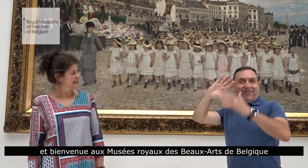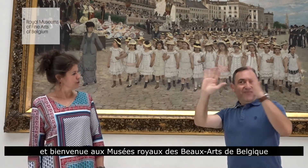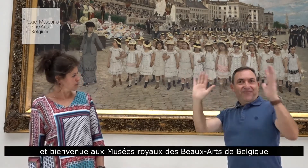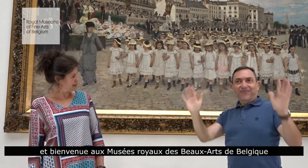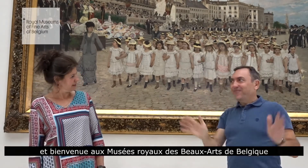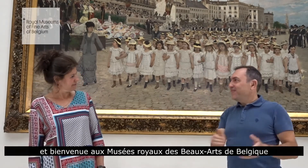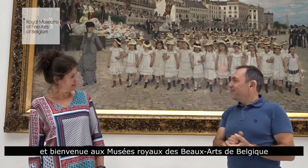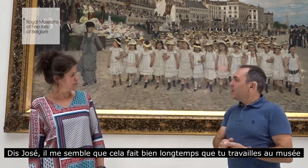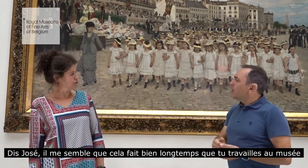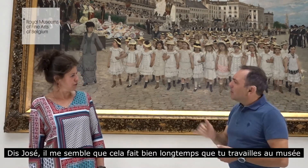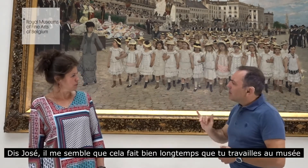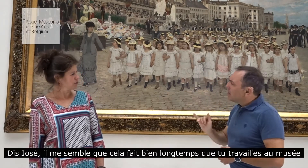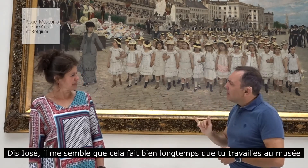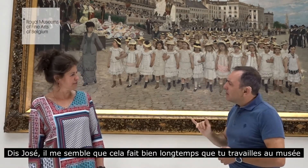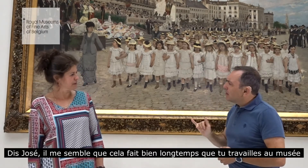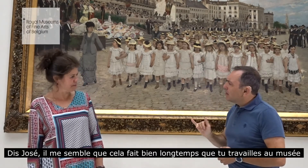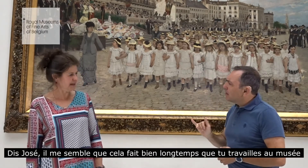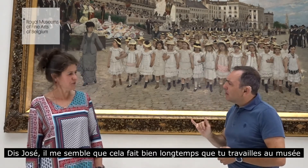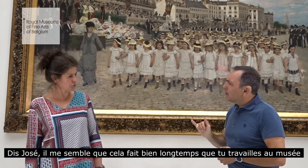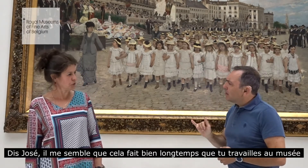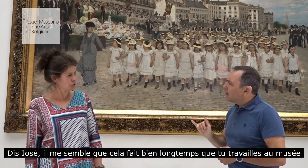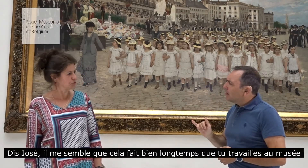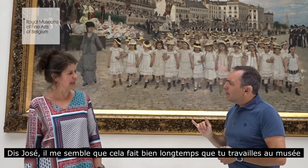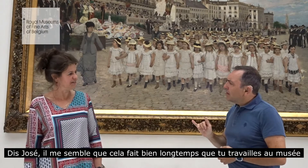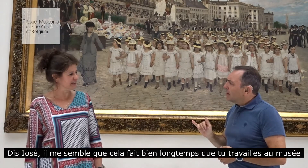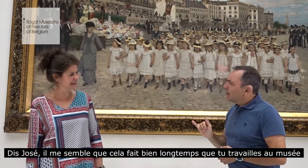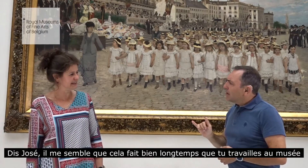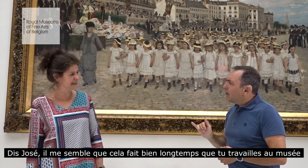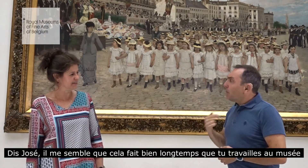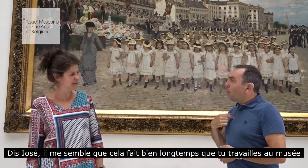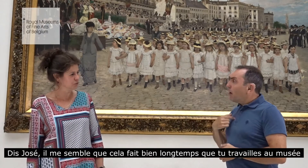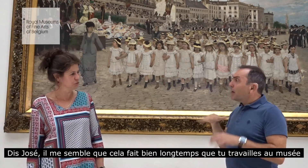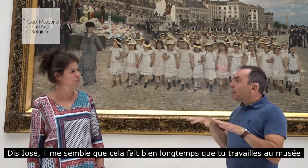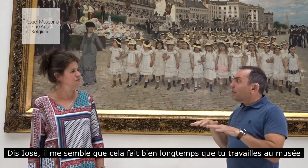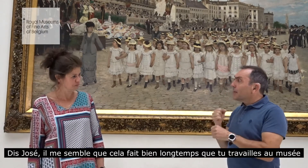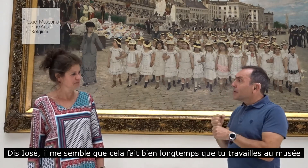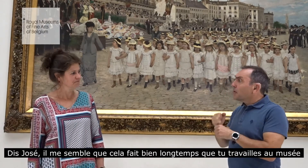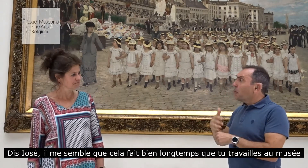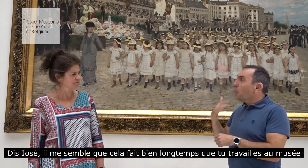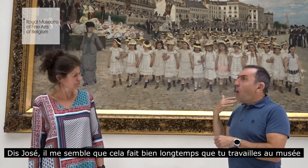Dis José, il me semble que ça fait bien longtemps que tu travailles ici avec nous.